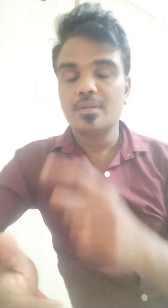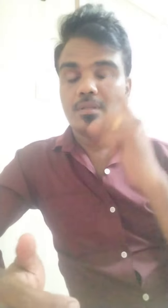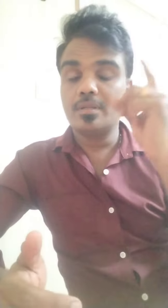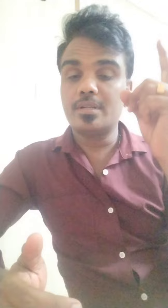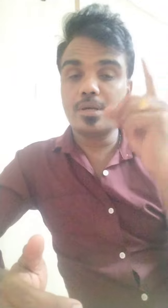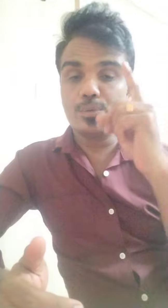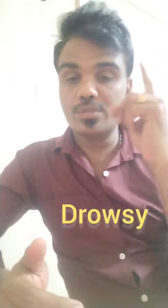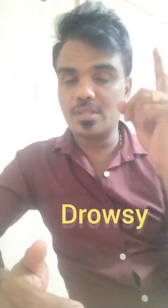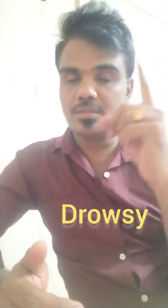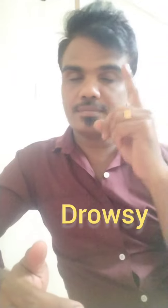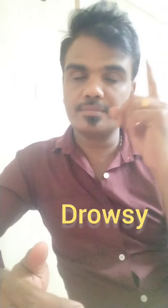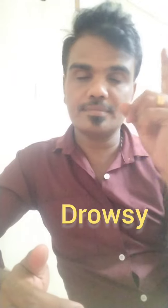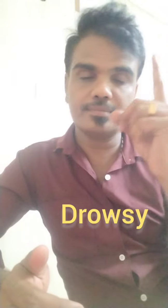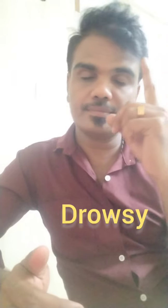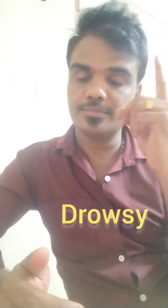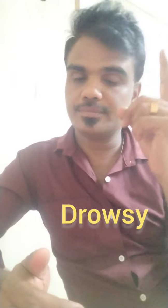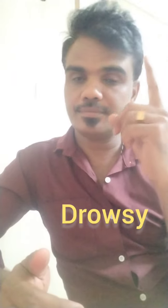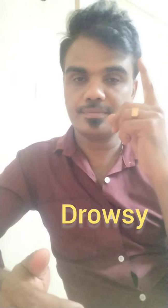இது ட்ரௌசி.